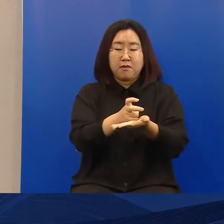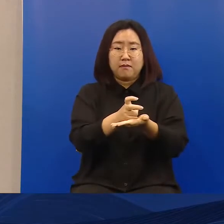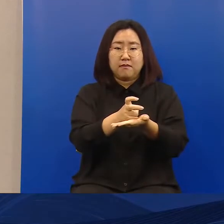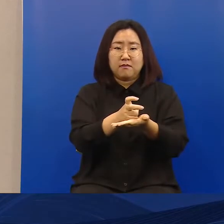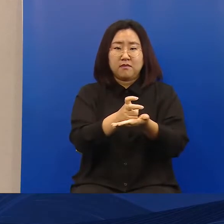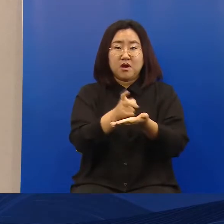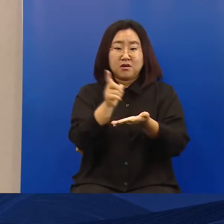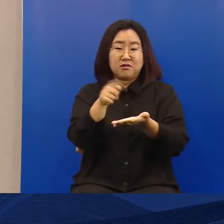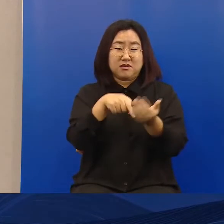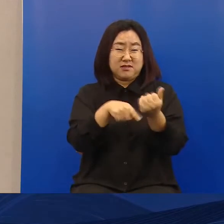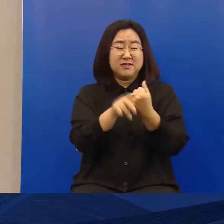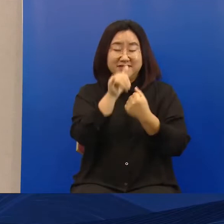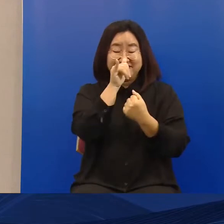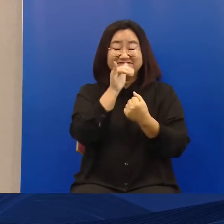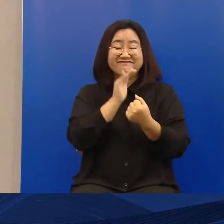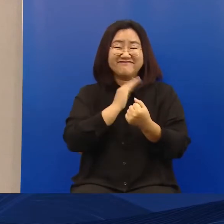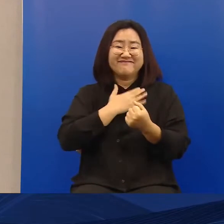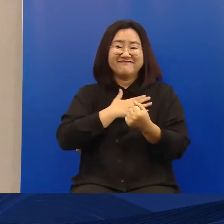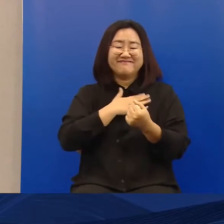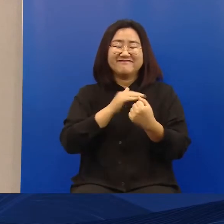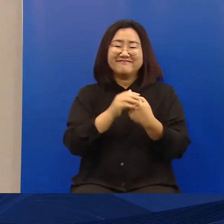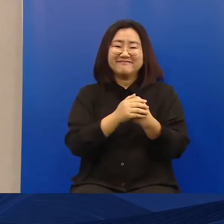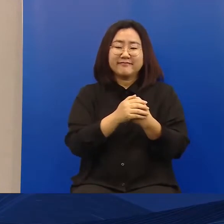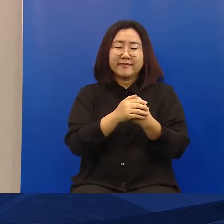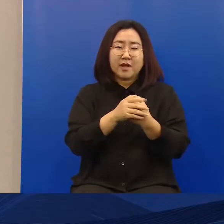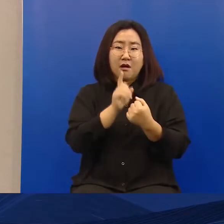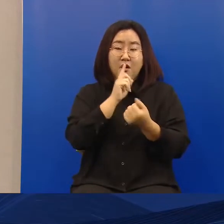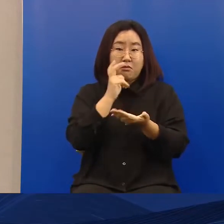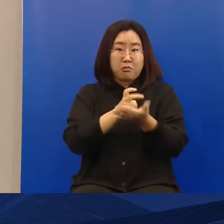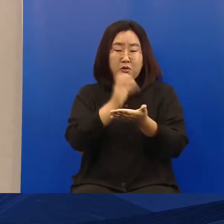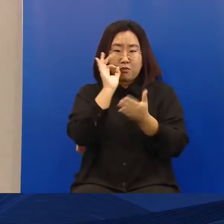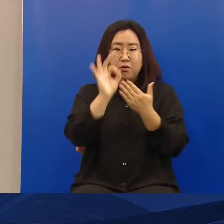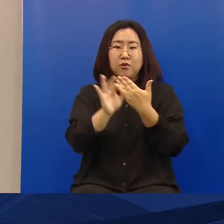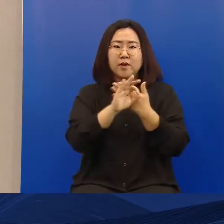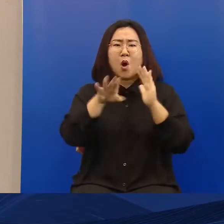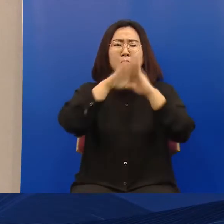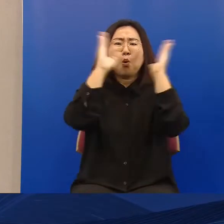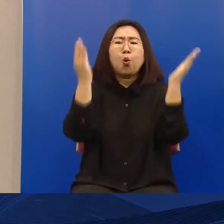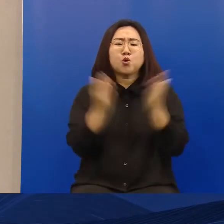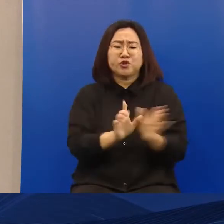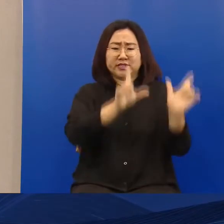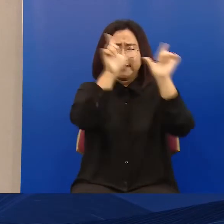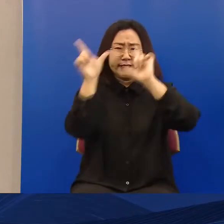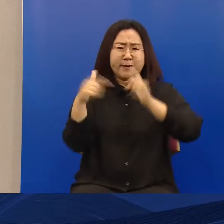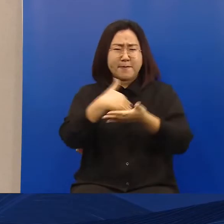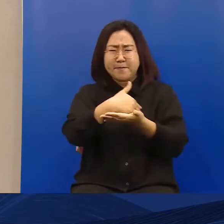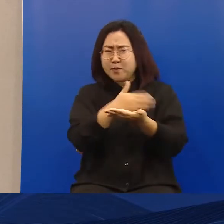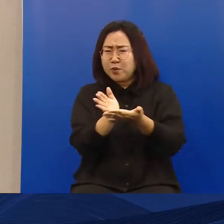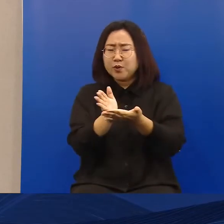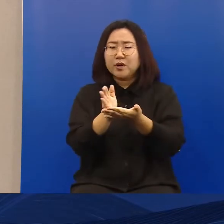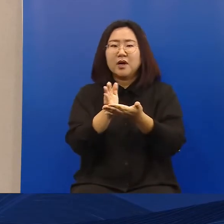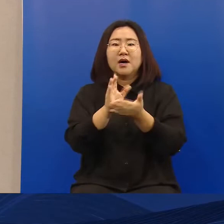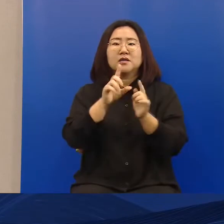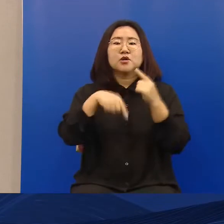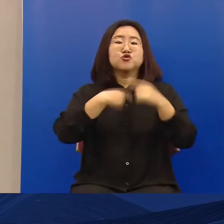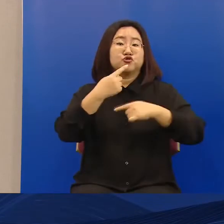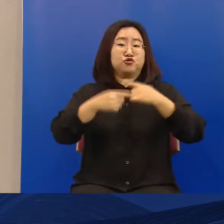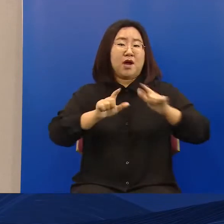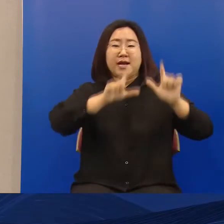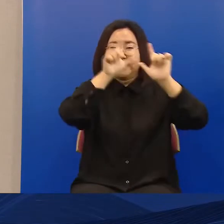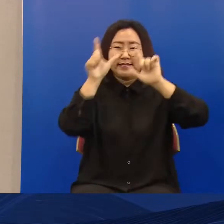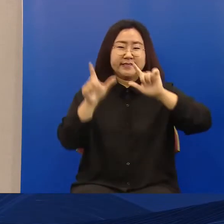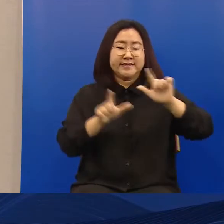이게 굉장히 큰 의미가 있죠. 이 언어법에서는 모든 생활 영역에서 수어로